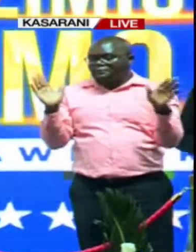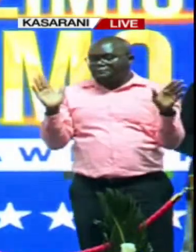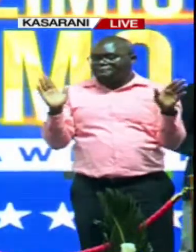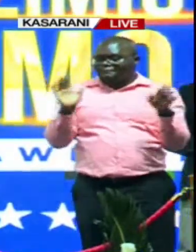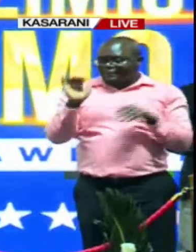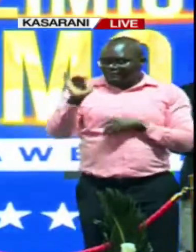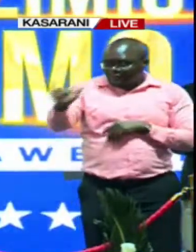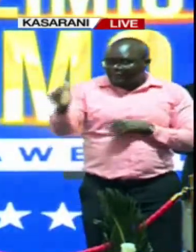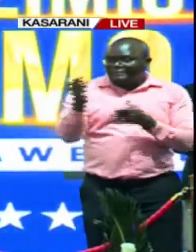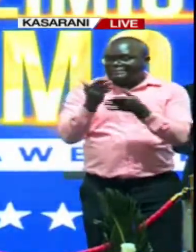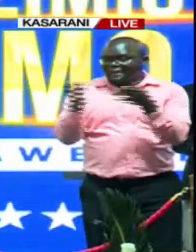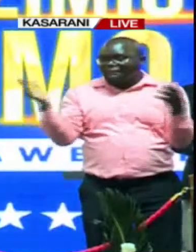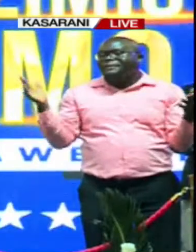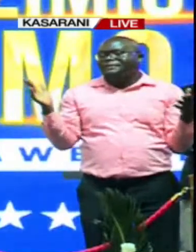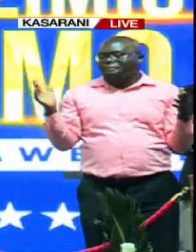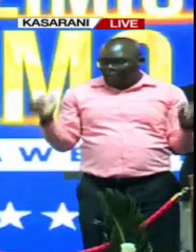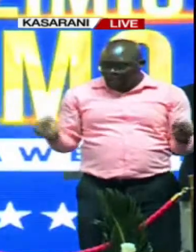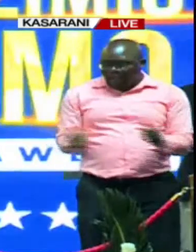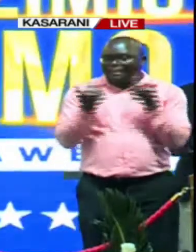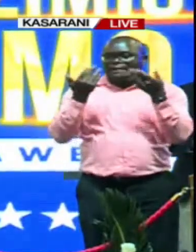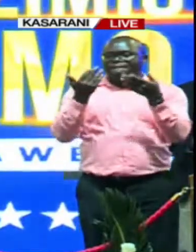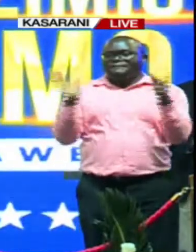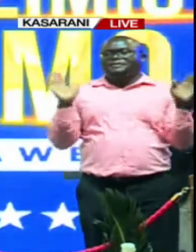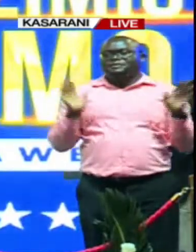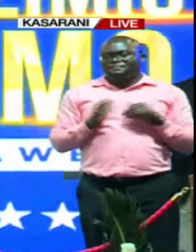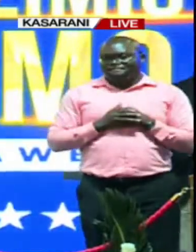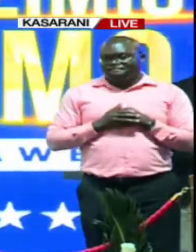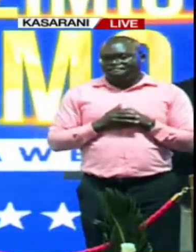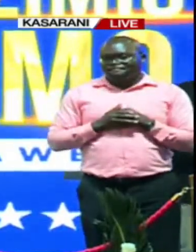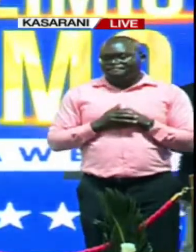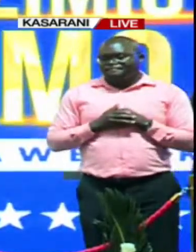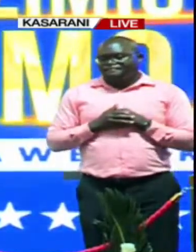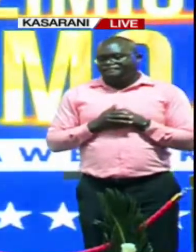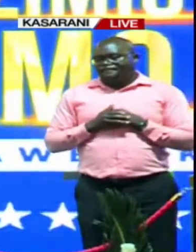hilo jambo huja na likaonekana,